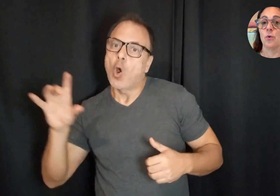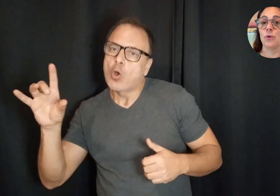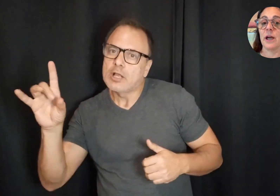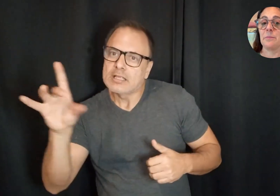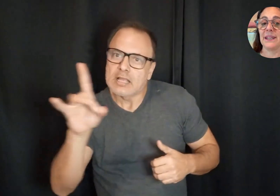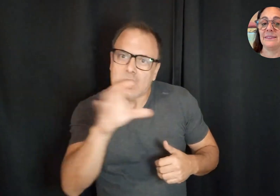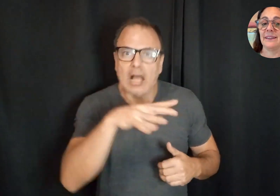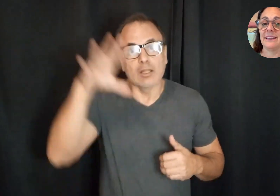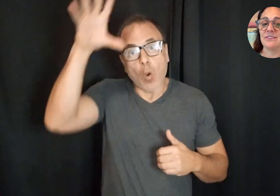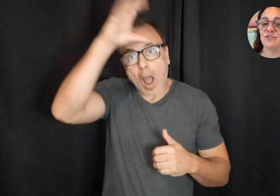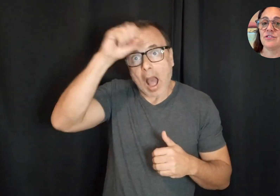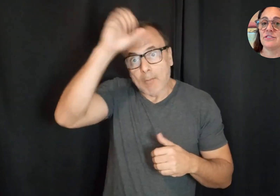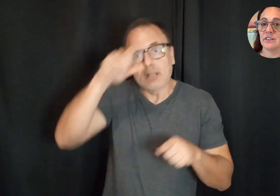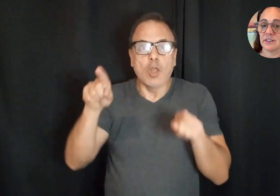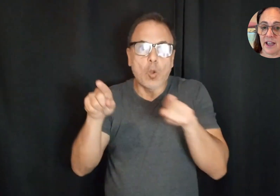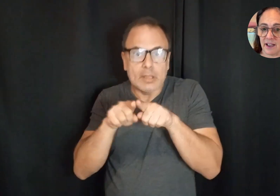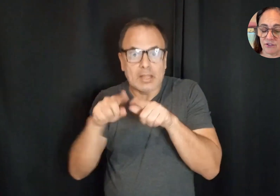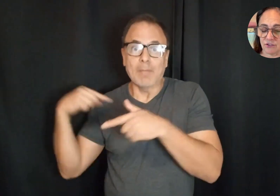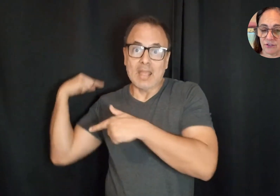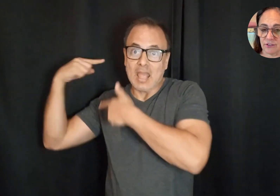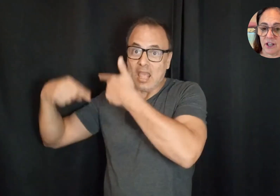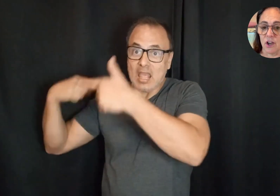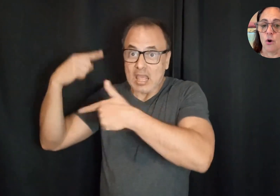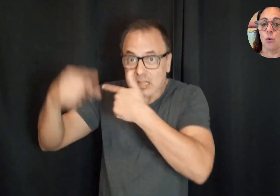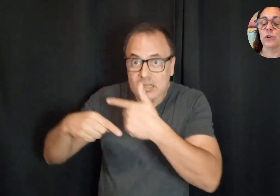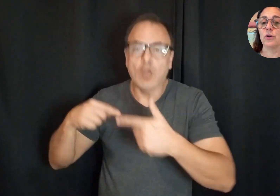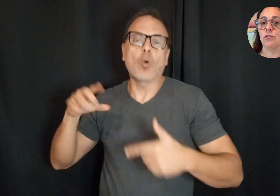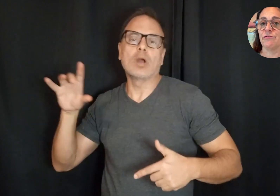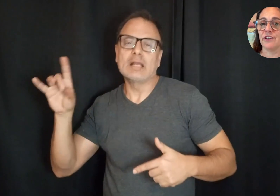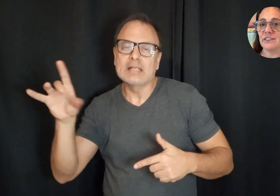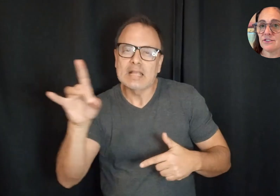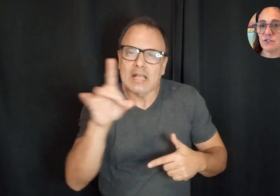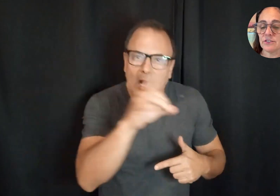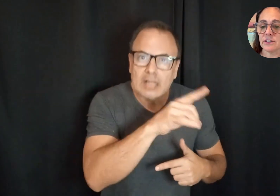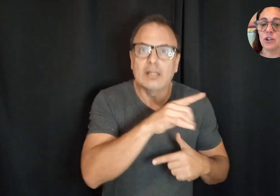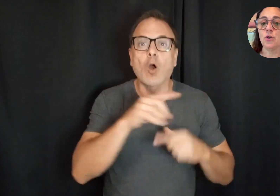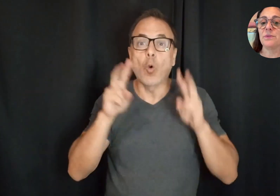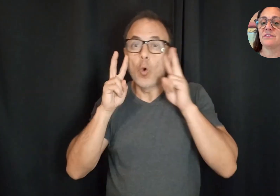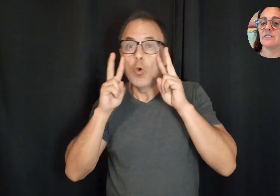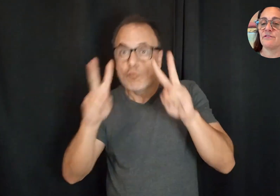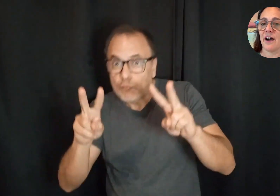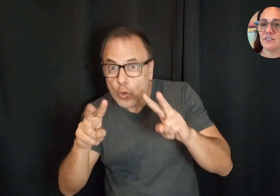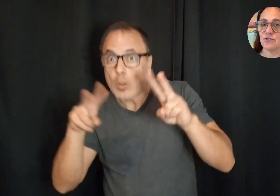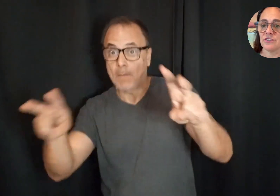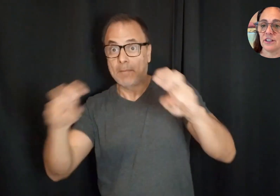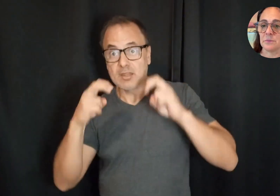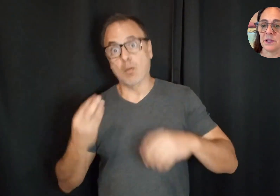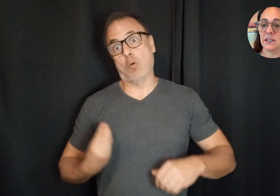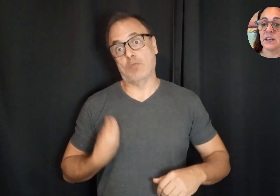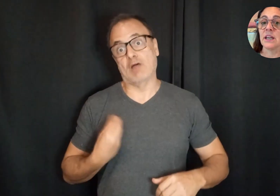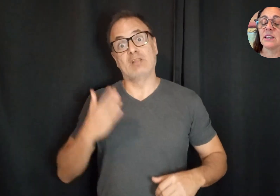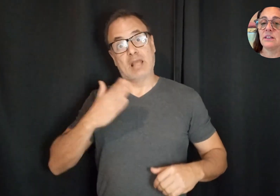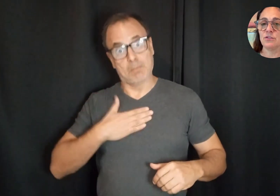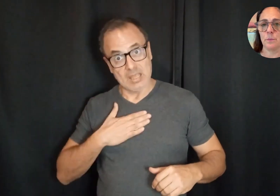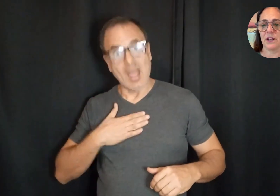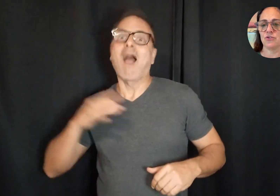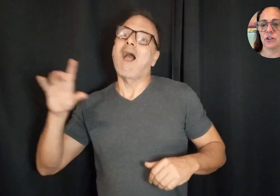que aprendestes e herdastes, o que ouvistes e observastes em mim, isso